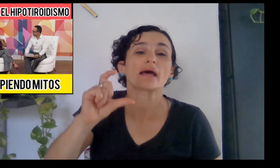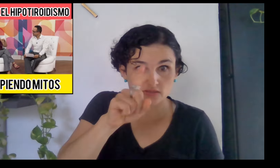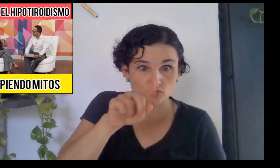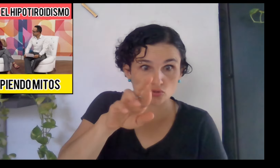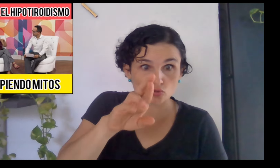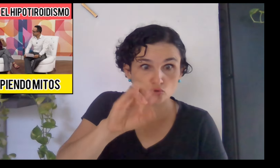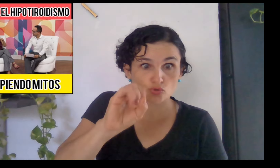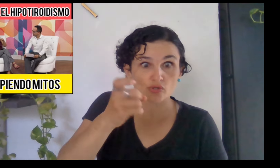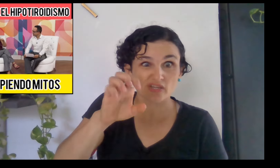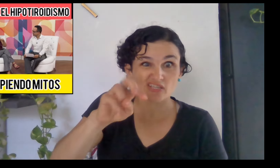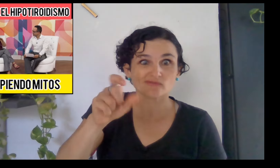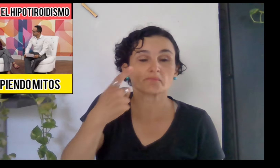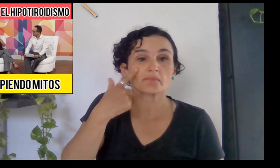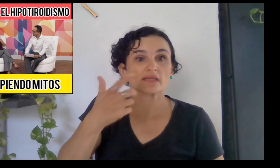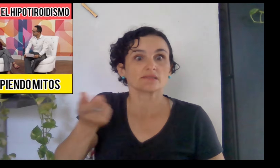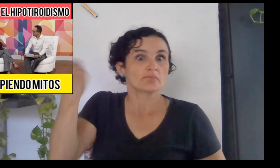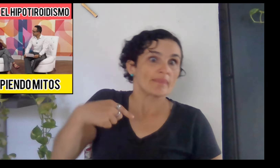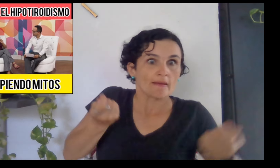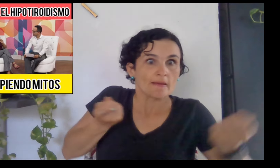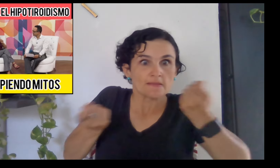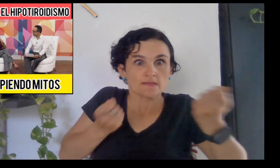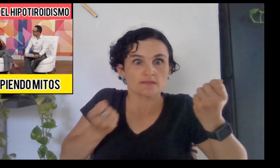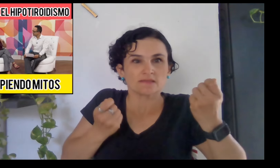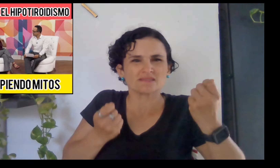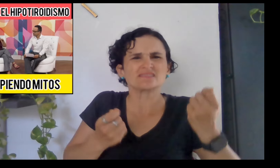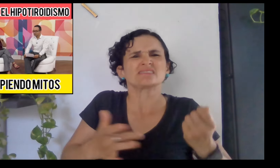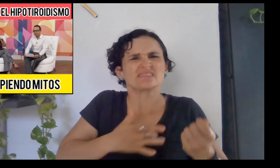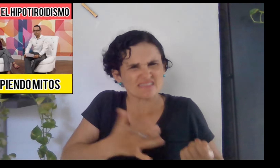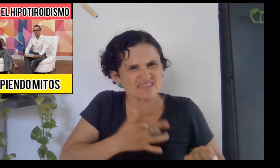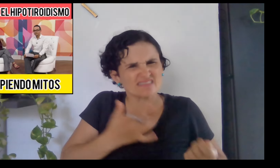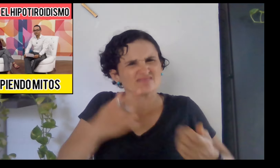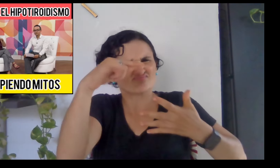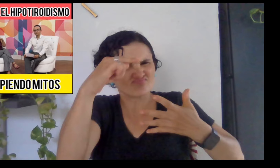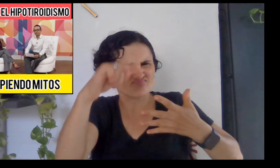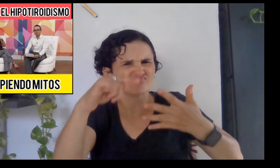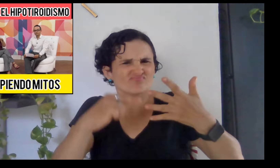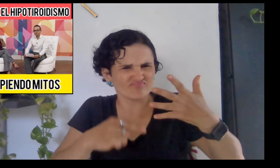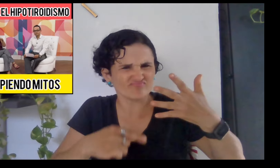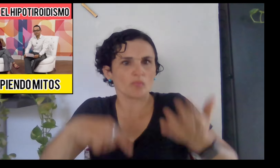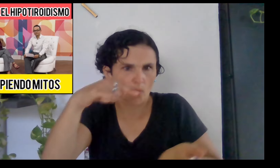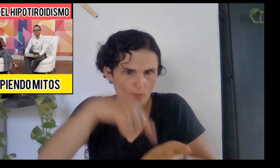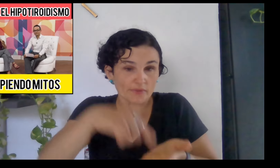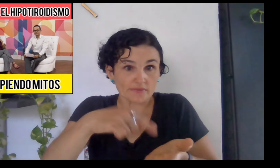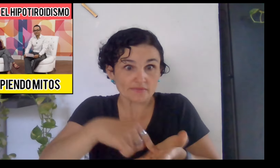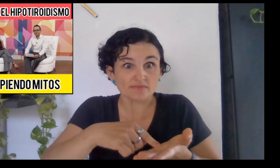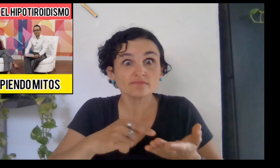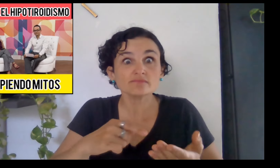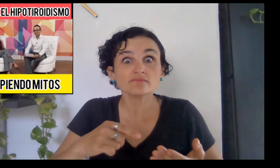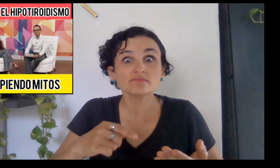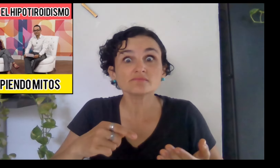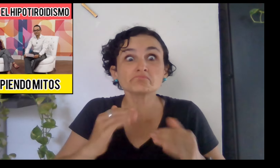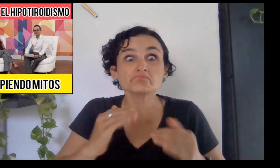y ellos hacen toda esa cantidad de síntomas que estamos nombrando nosotros. Cuando hay una cantidad alta, así sea leve, de estrógenos, empieza